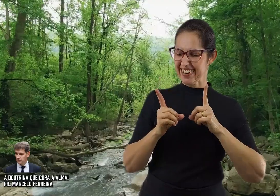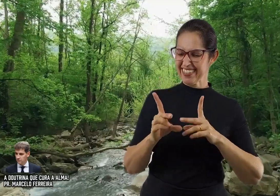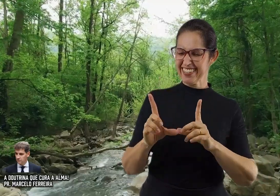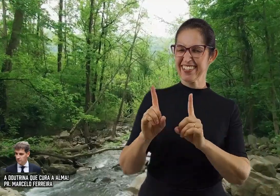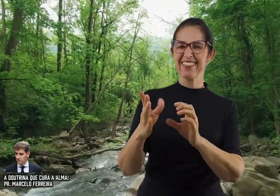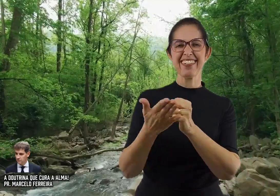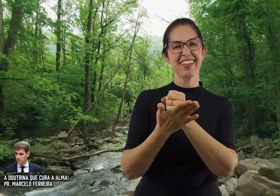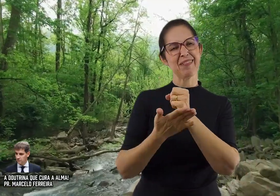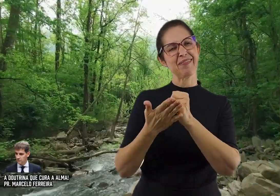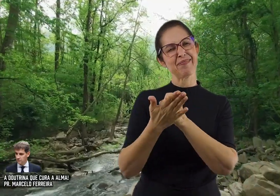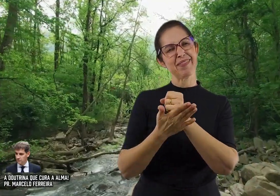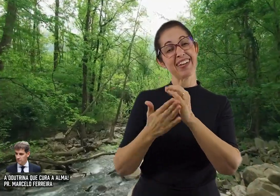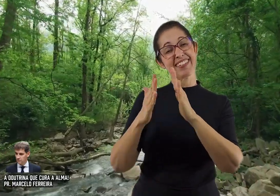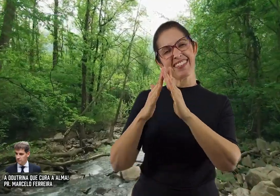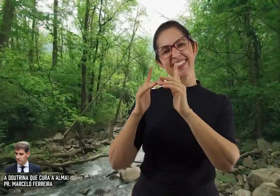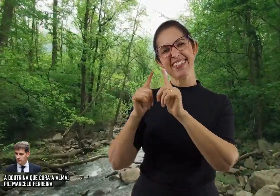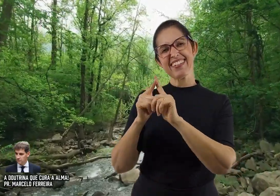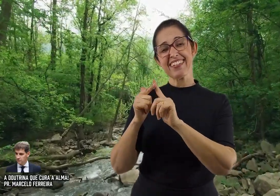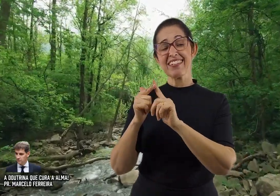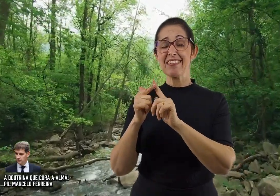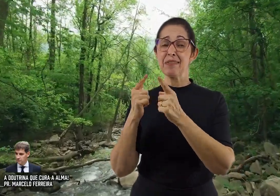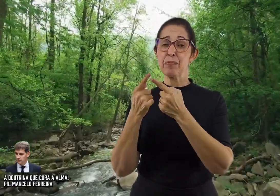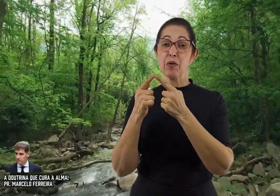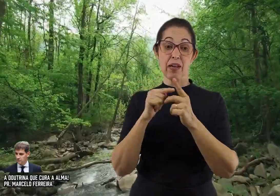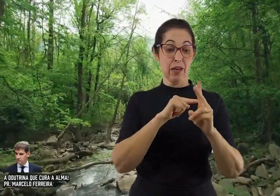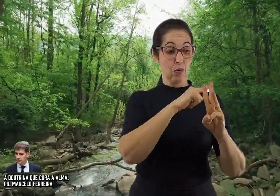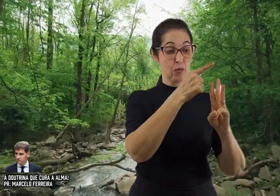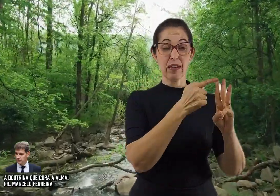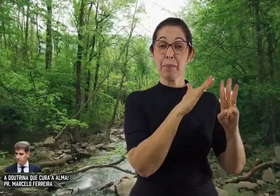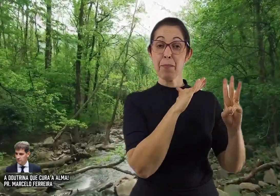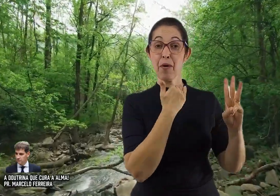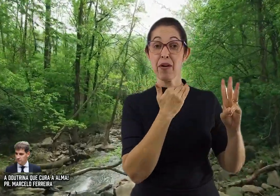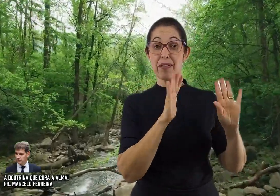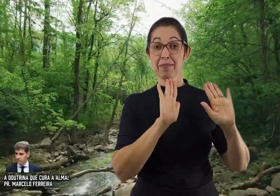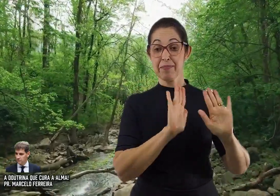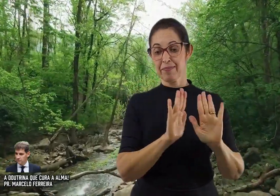continuou. Meus irmãos,